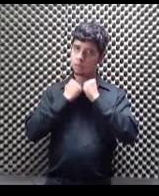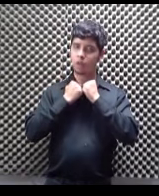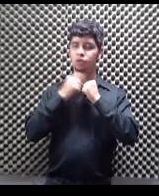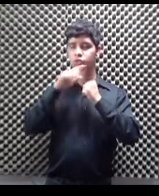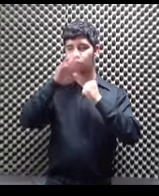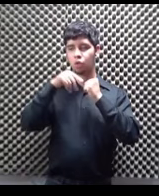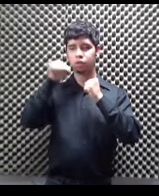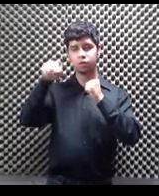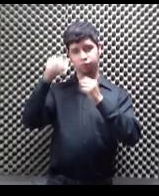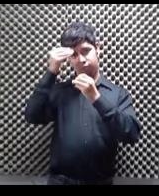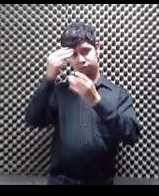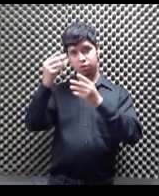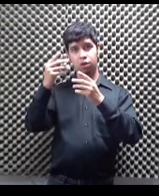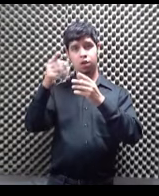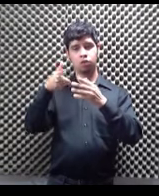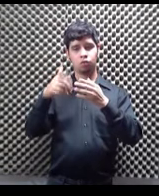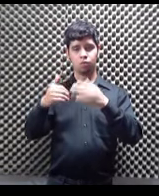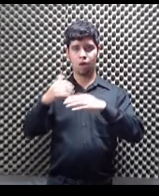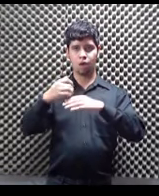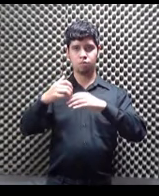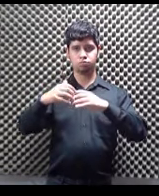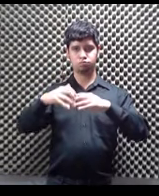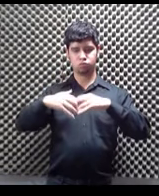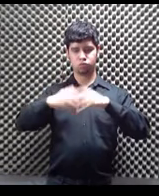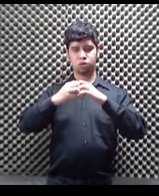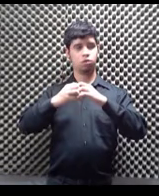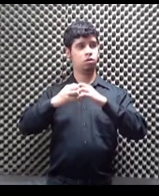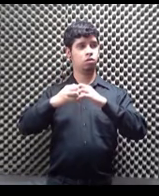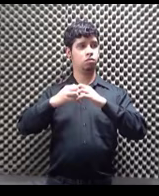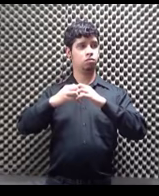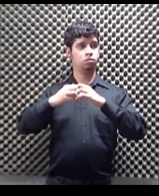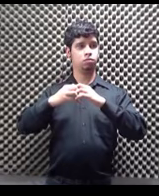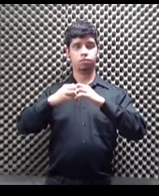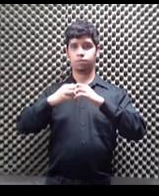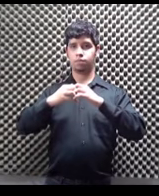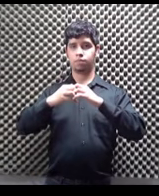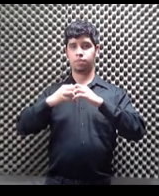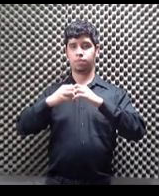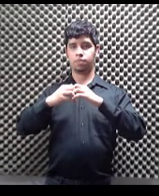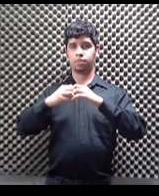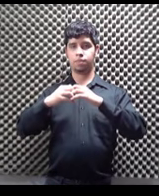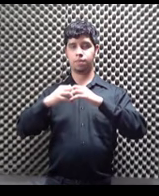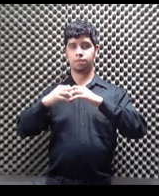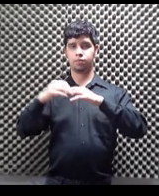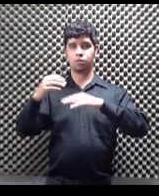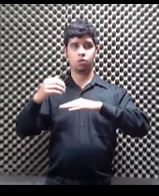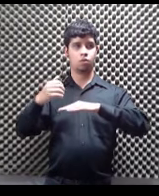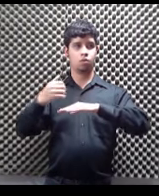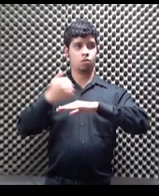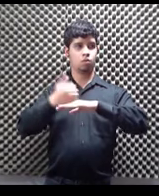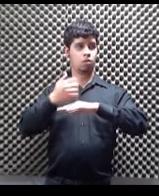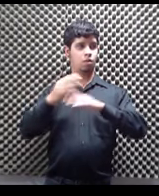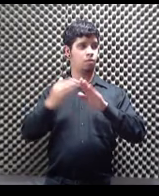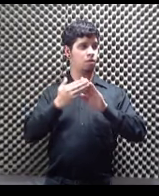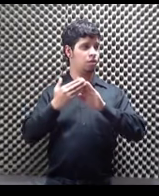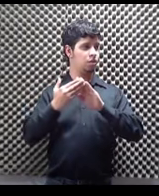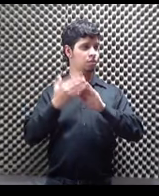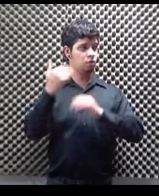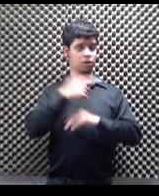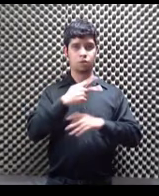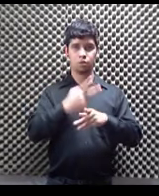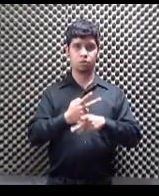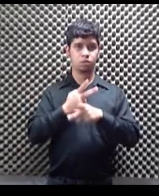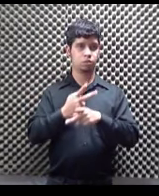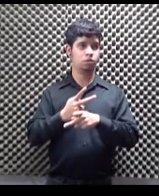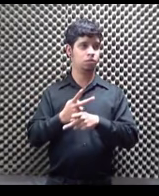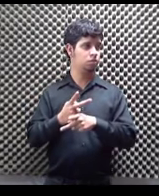eso. Eso es lo que hace a los pueblos. Nosotros vamos a preservar a Javier Santiago. Ah, no, sí. En algún momento. Hasta el formol. Hasta el formol. Pues igual lo